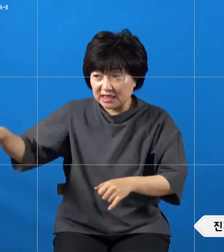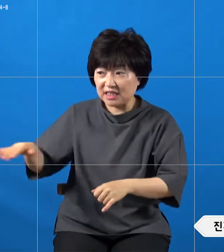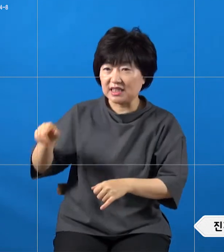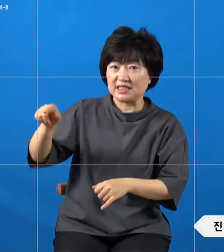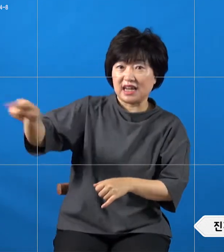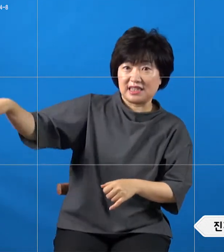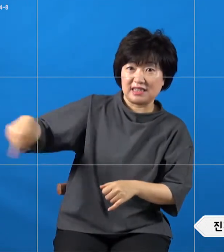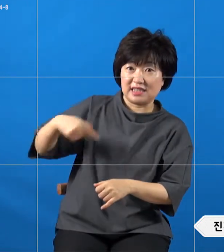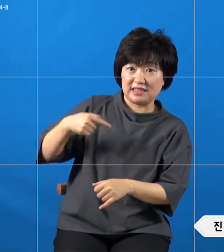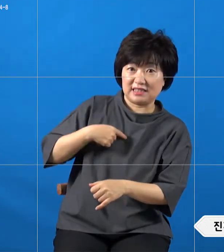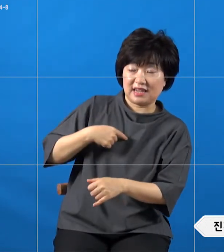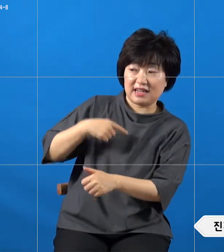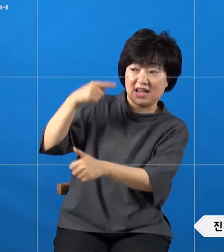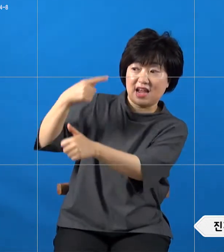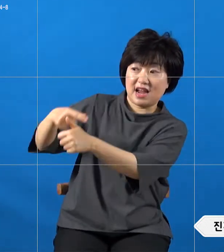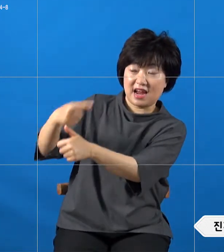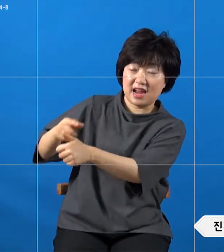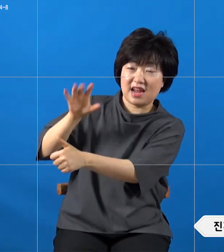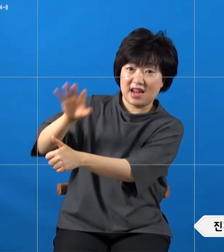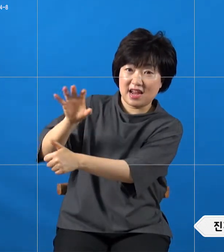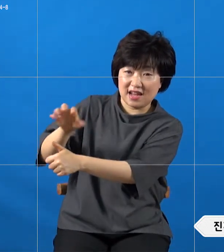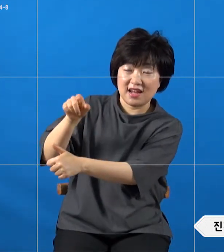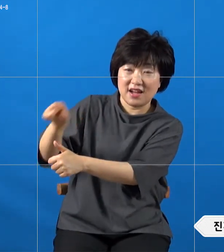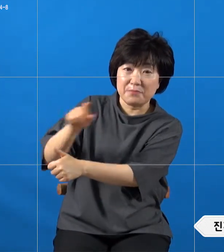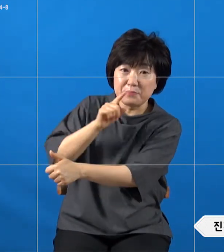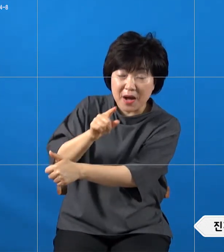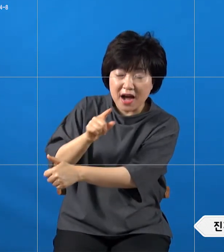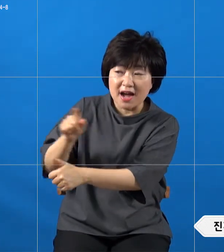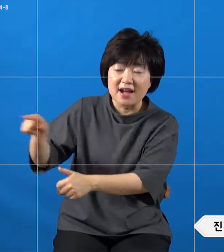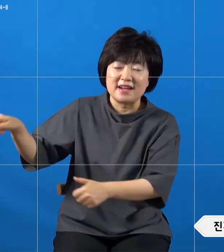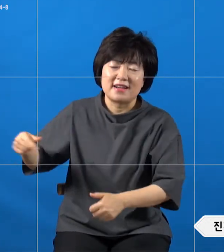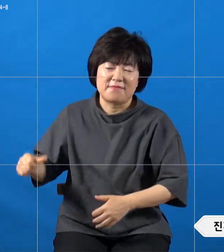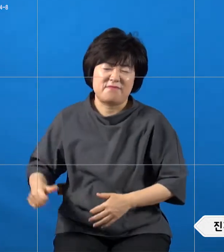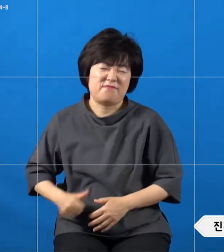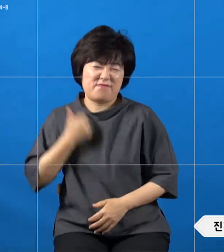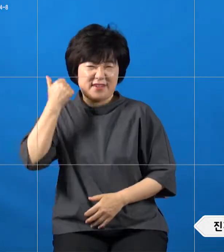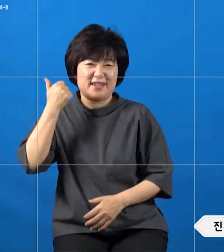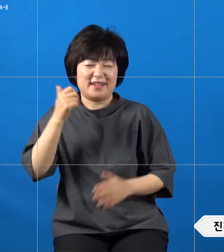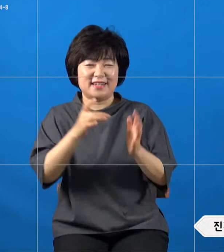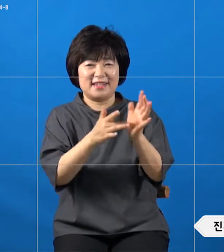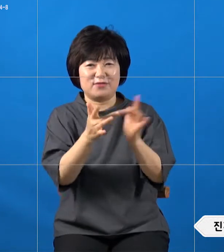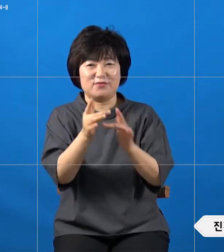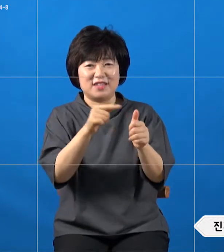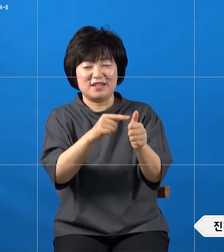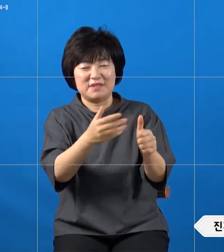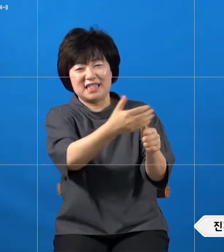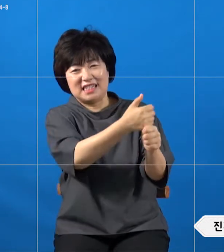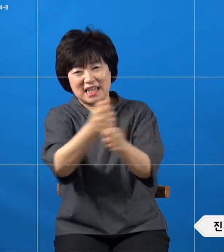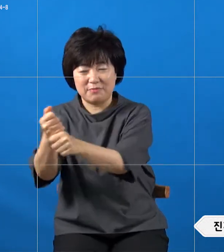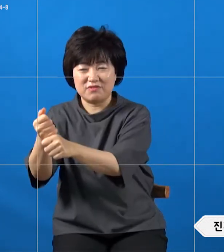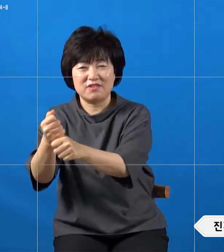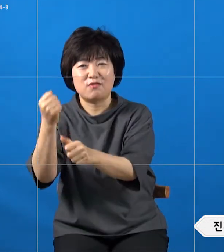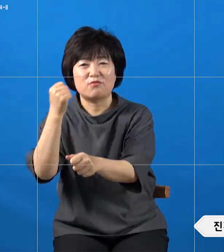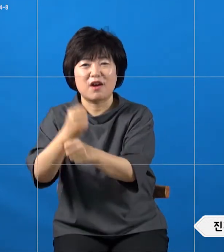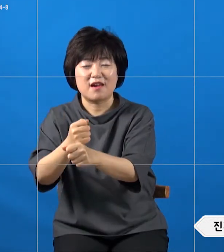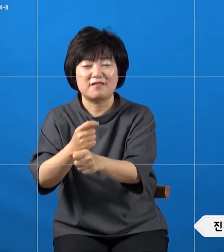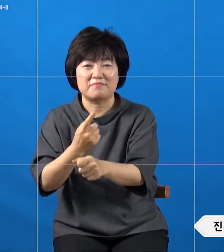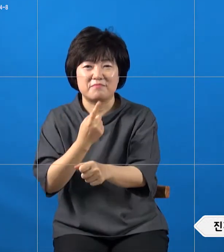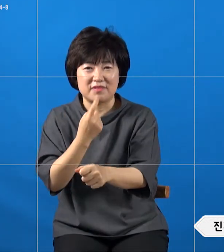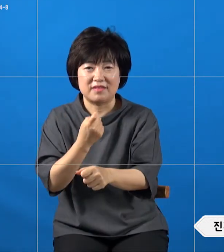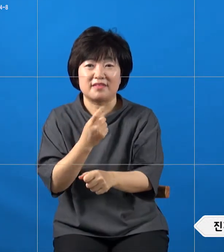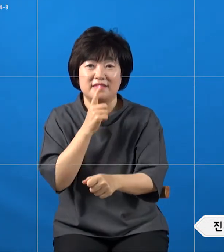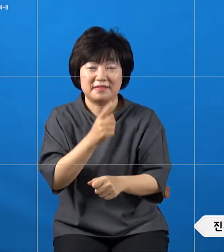한 이야기라고 분노하여 예수님을 잡으려고 했던 장면을 성경은 설명합니다. 바로